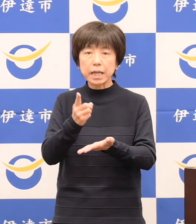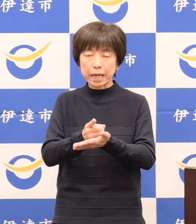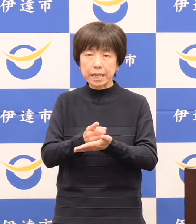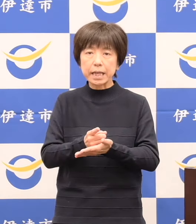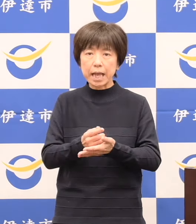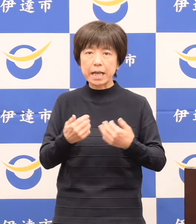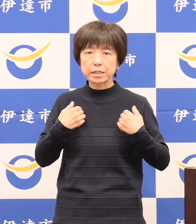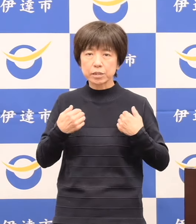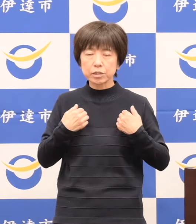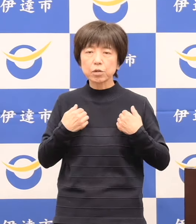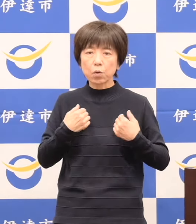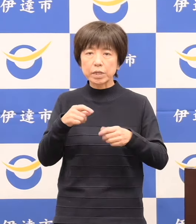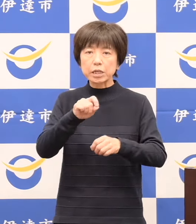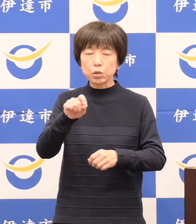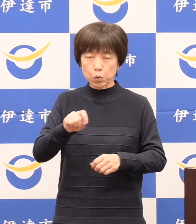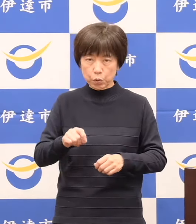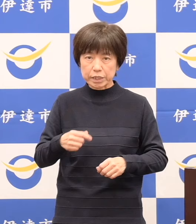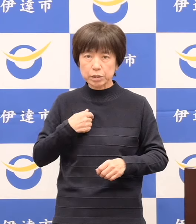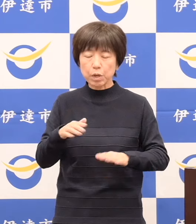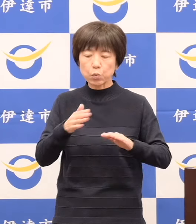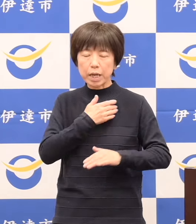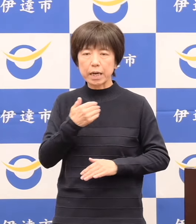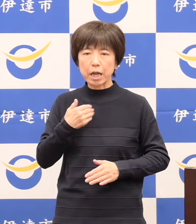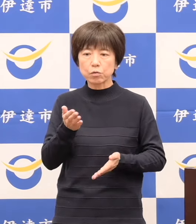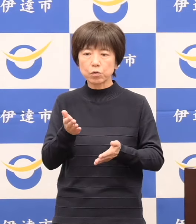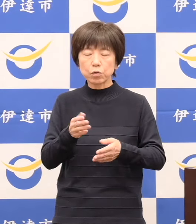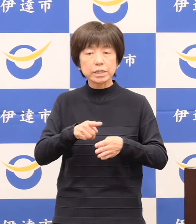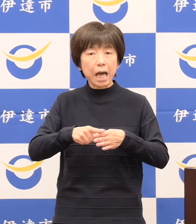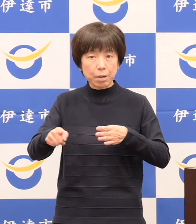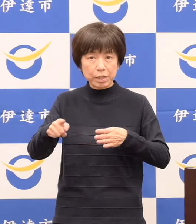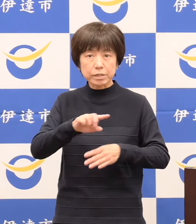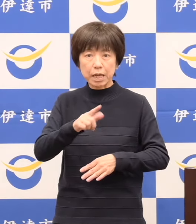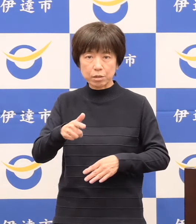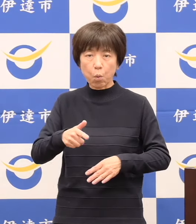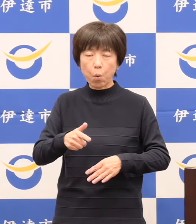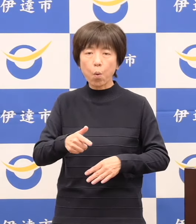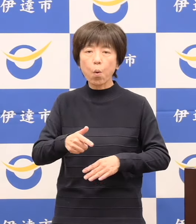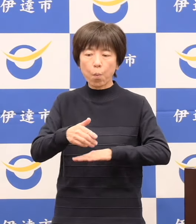分が受けられるサービス、手続き窓口を確認をできます。